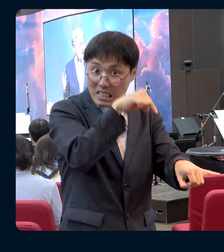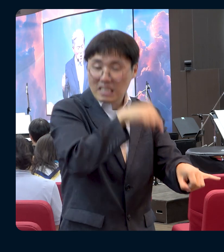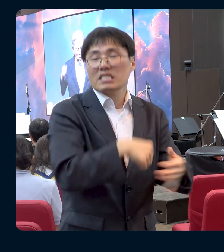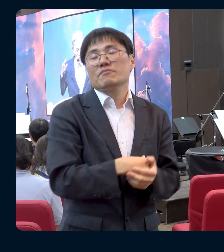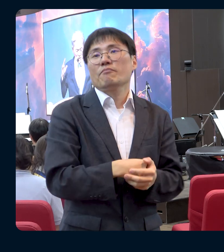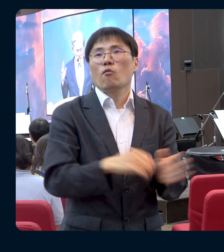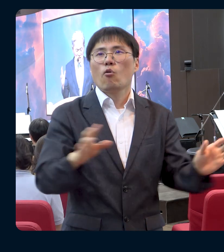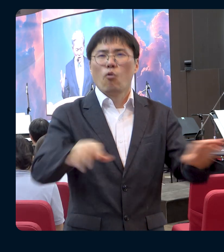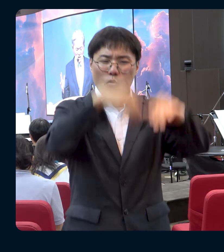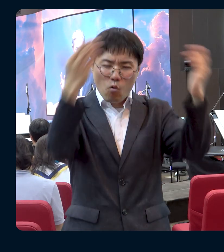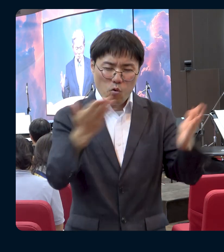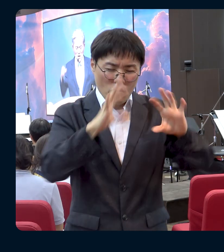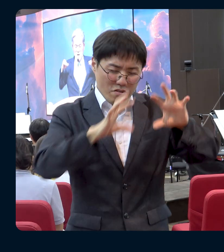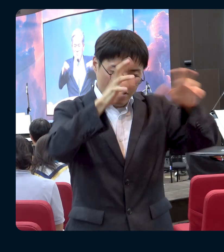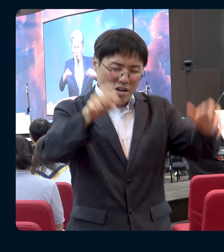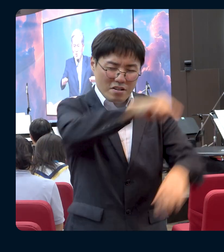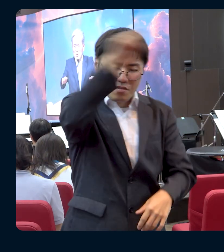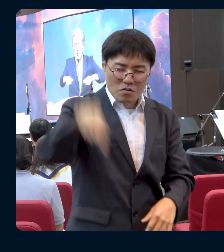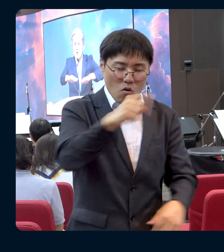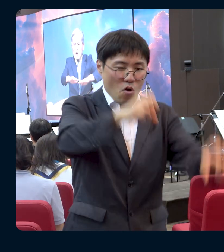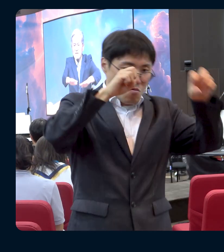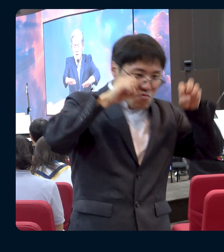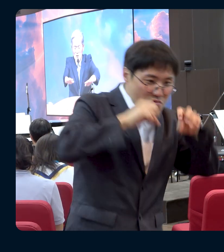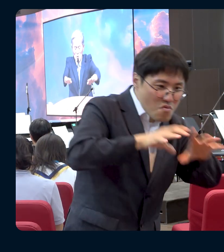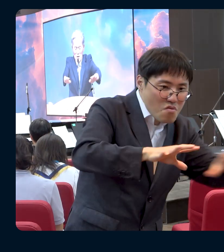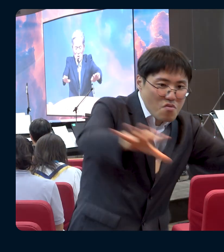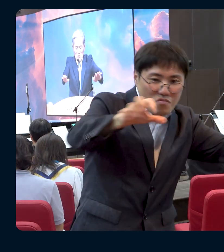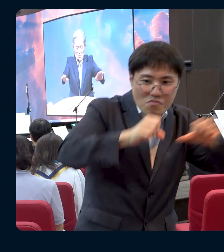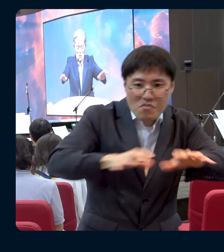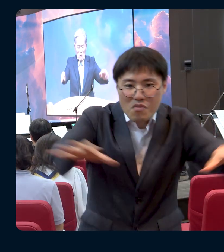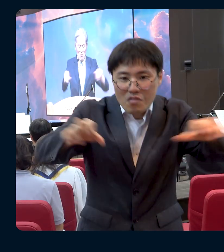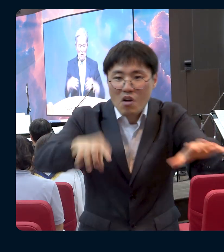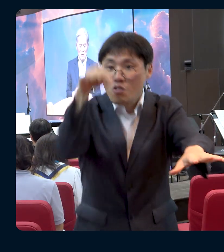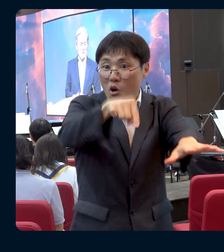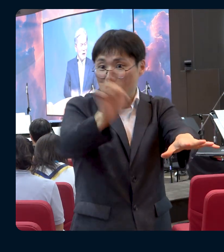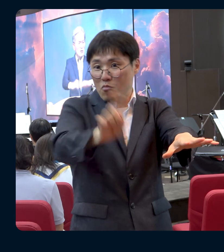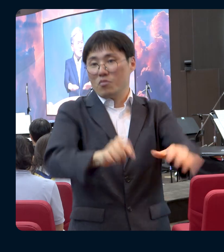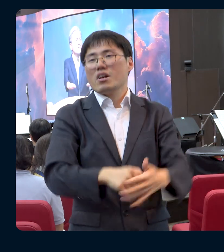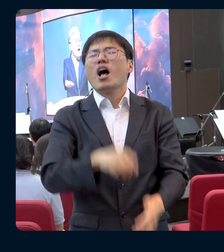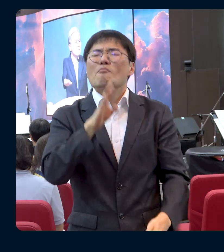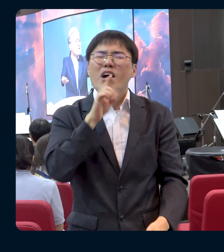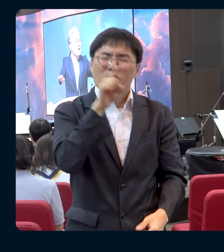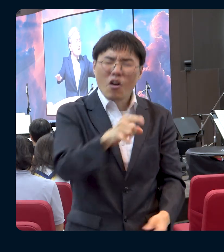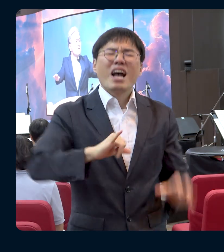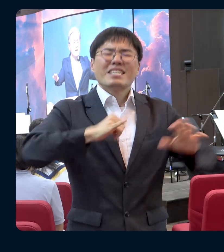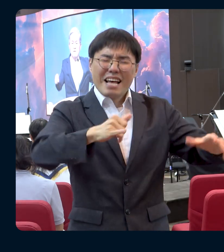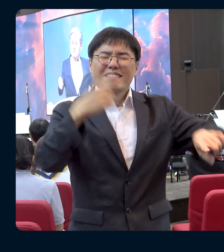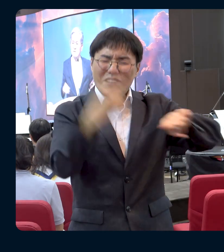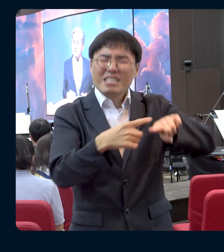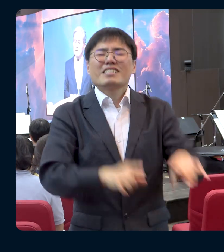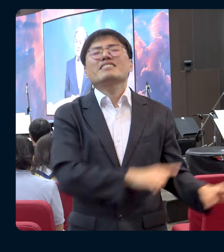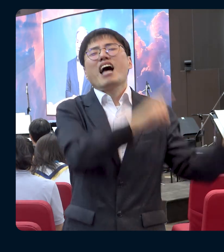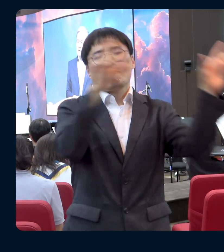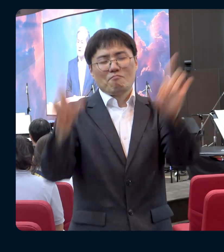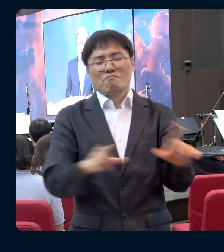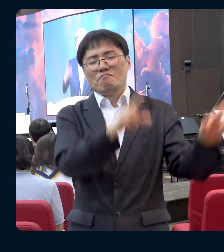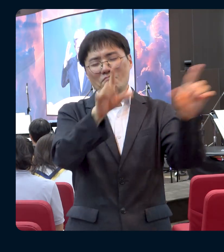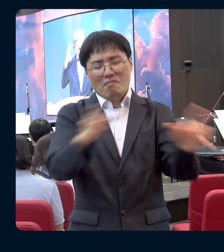그 이세벨이 온 이스라엘 가운데 퍼뜨리고 확장하려고 한 것은요, 바로 그런 삶을 살라는